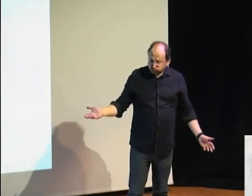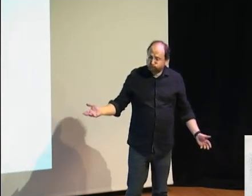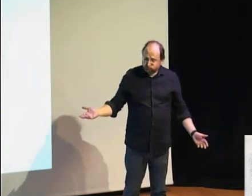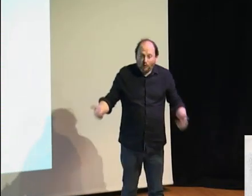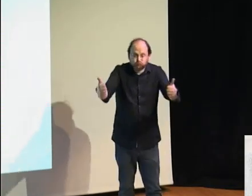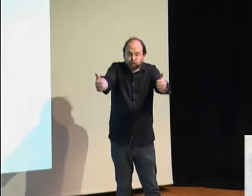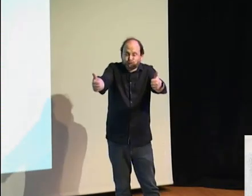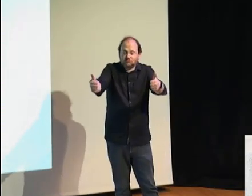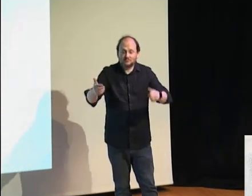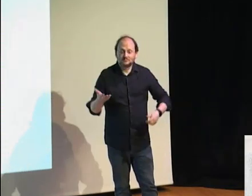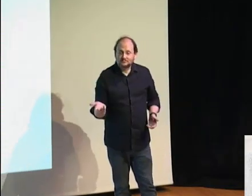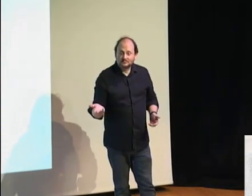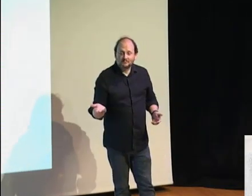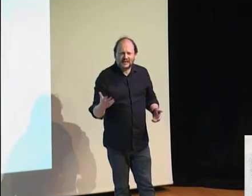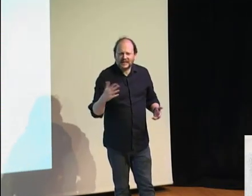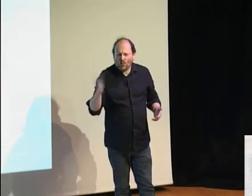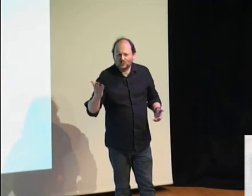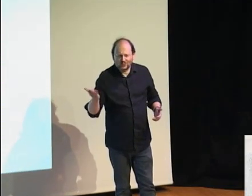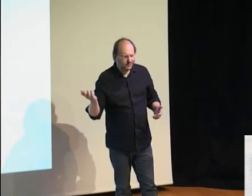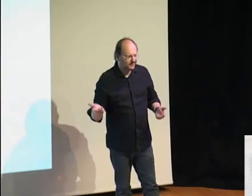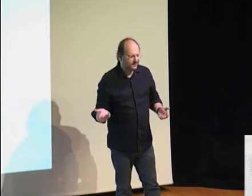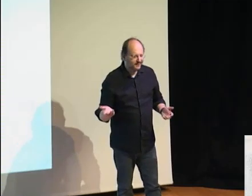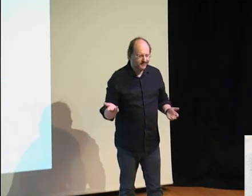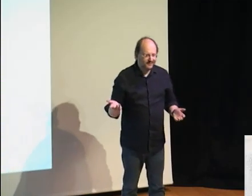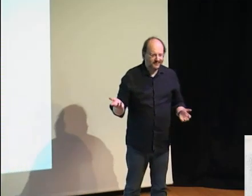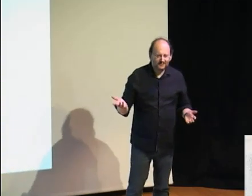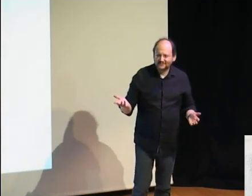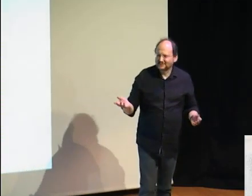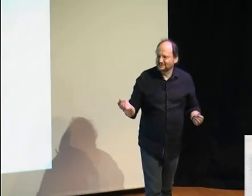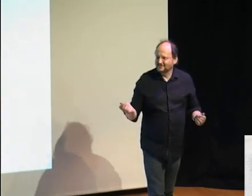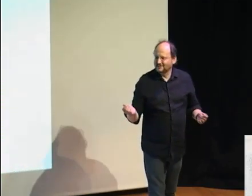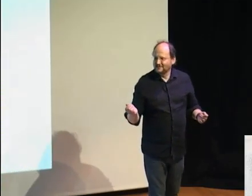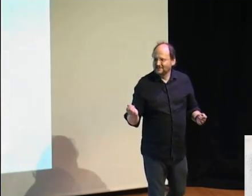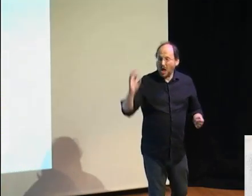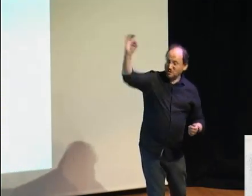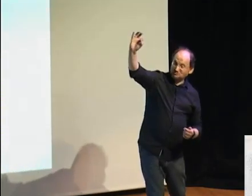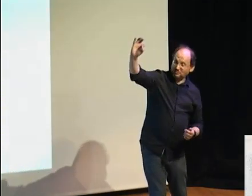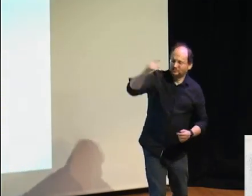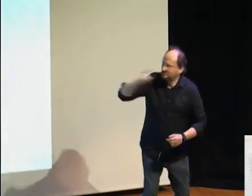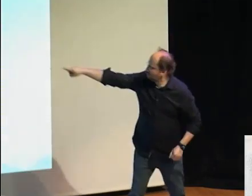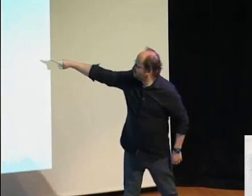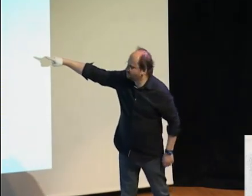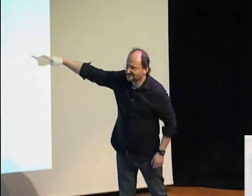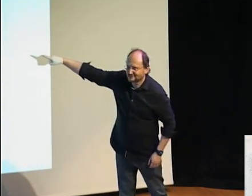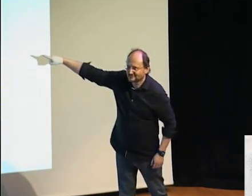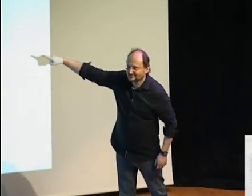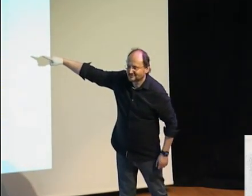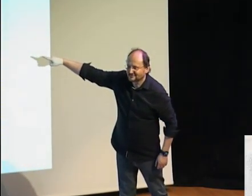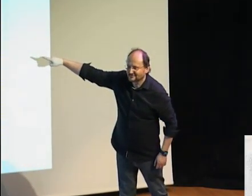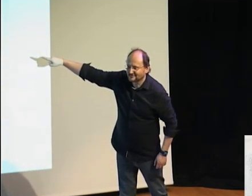la tête, pardon, en hochant la tête, oui, oui, oui, en tendant les pouces, mais autre chose, une autre proposition peut-être. Comme ça. Ça vous